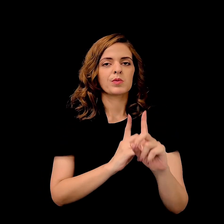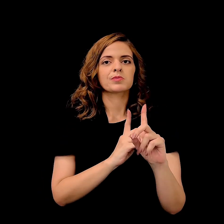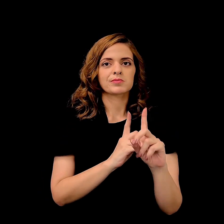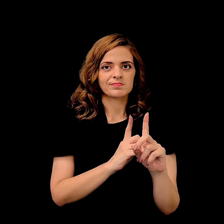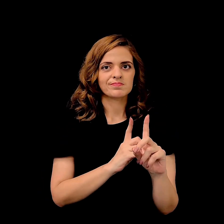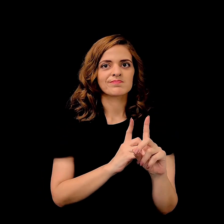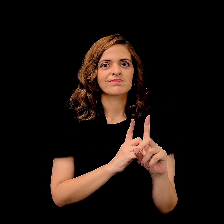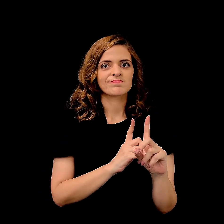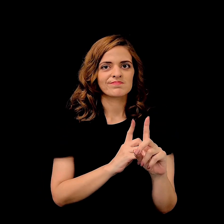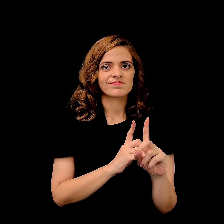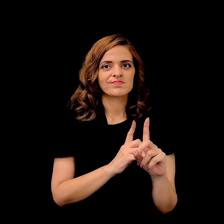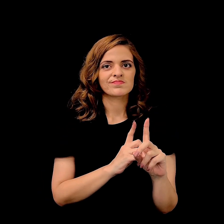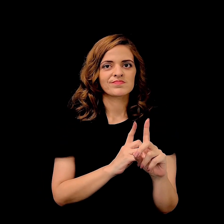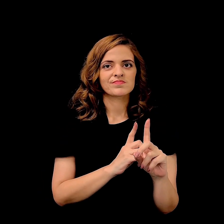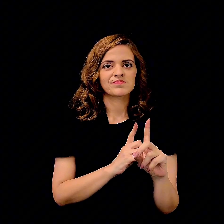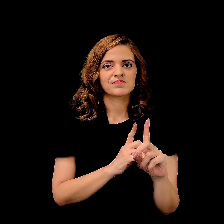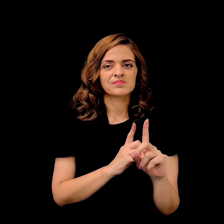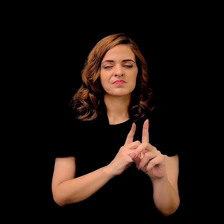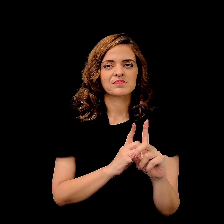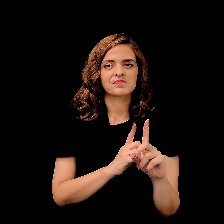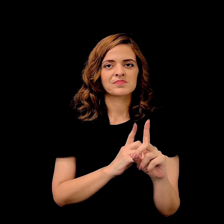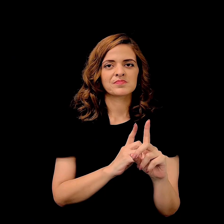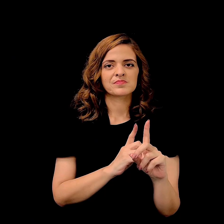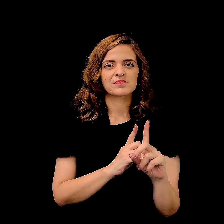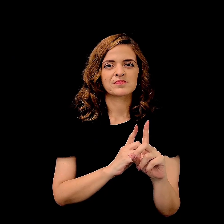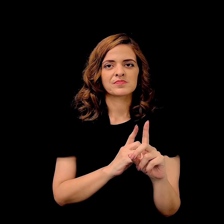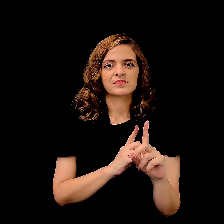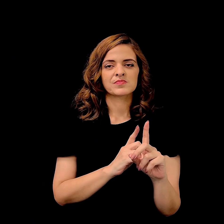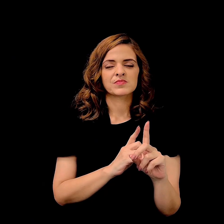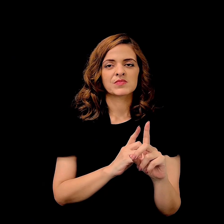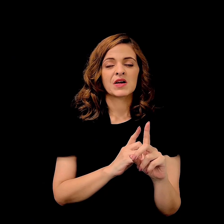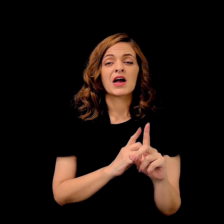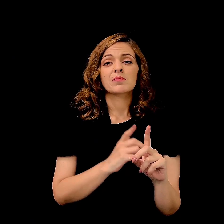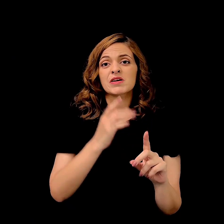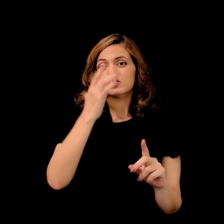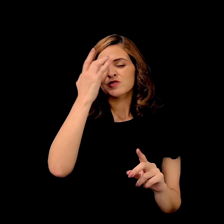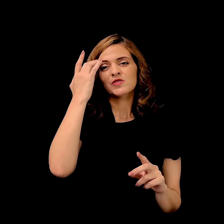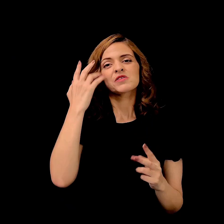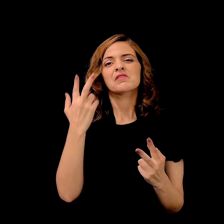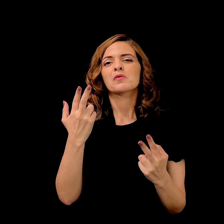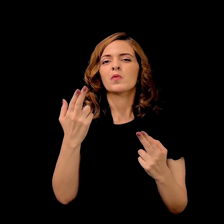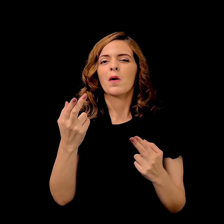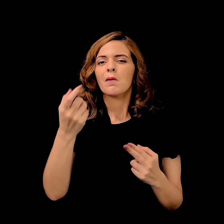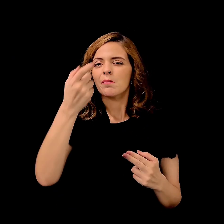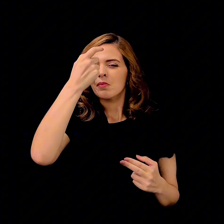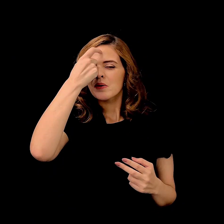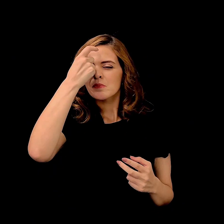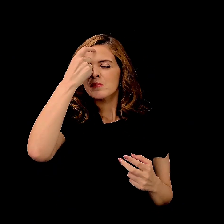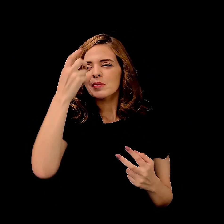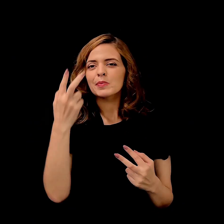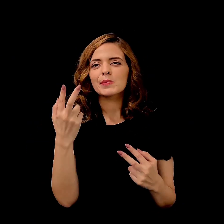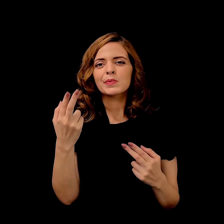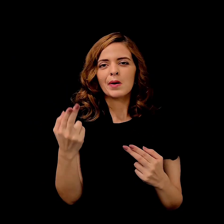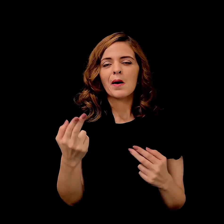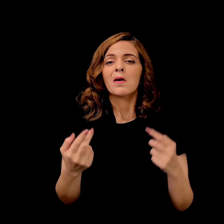uma criatura que tenha o mesmo espírito, tenha o mesmo pensamento, que tenha o